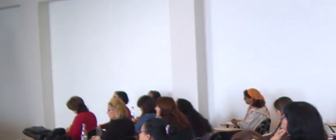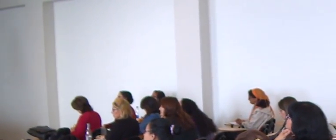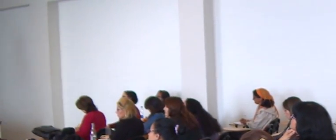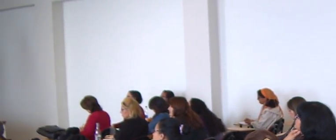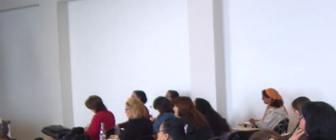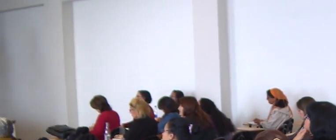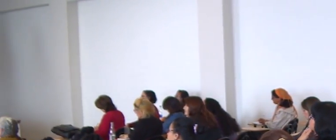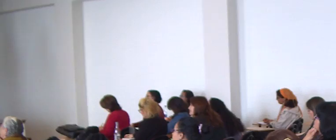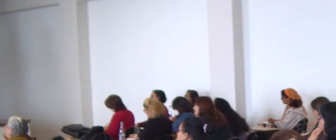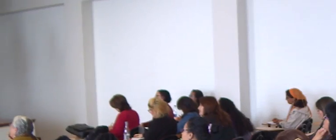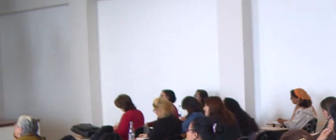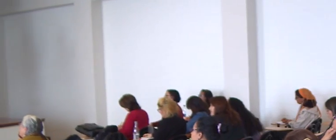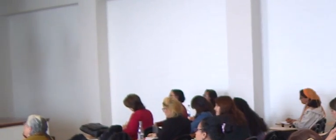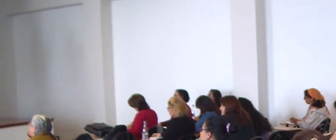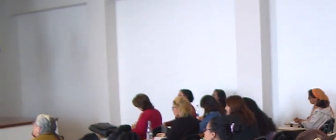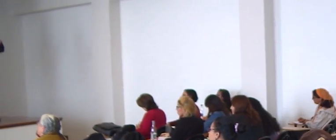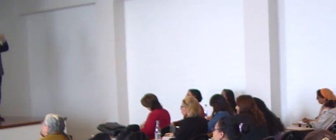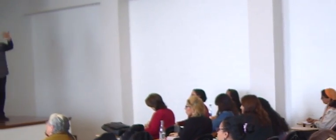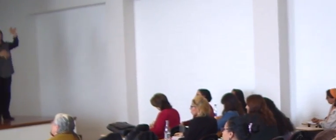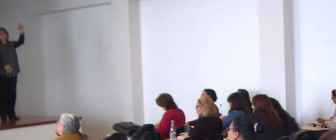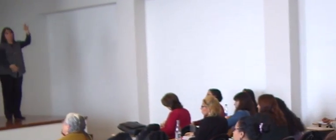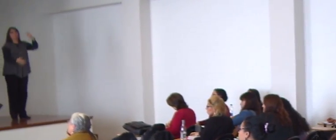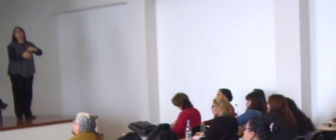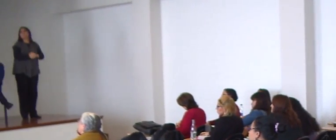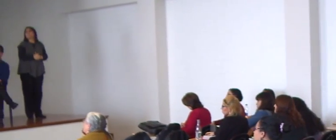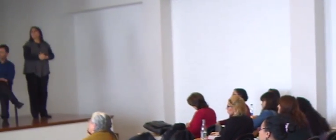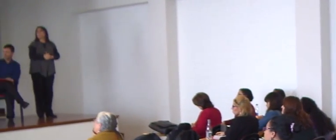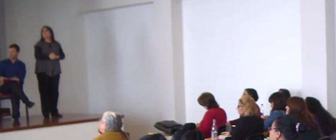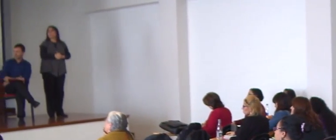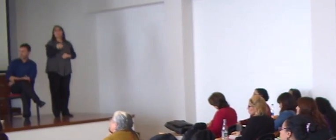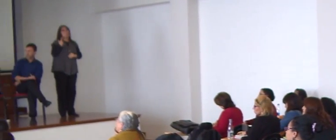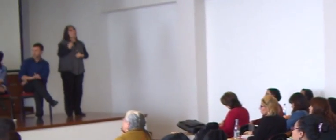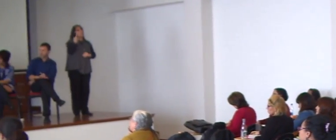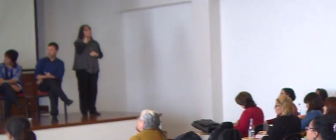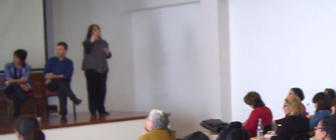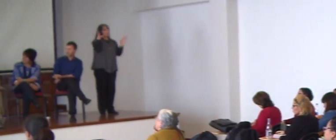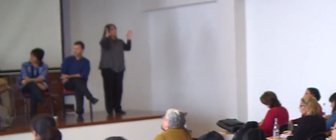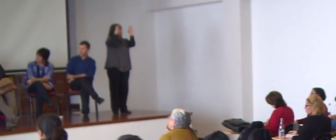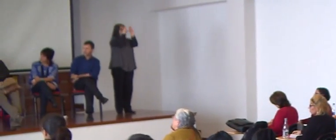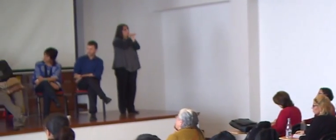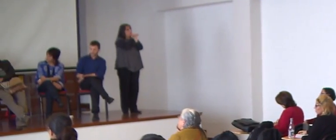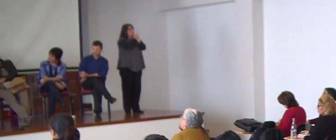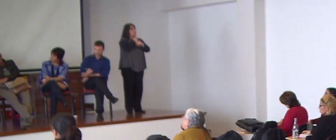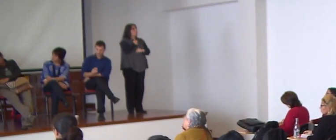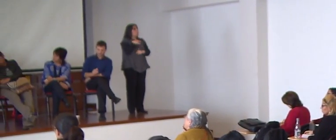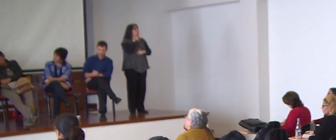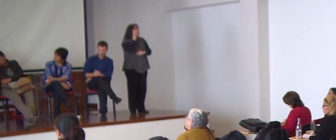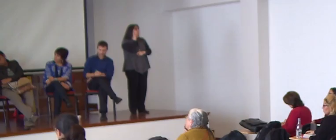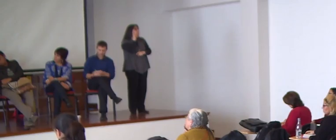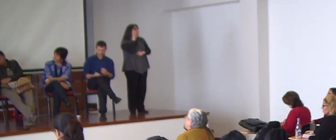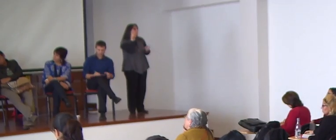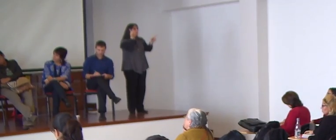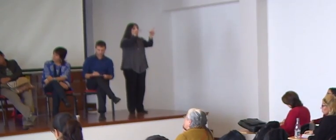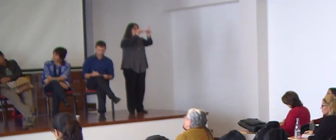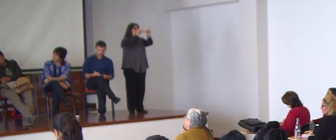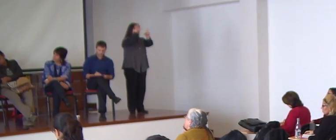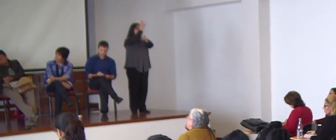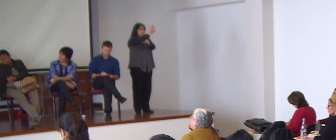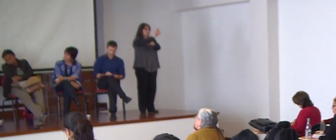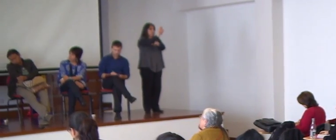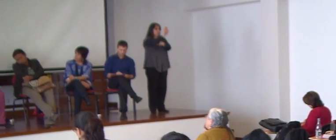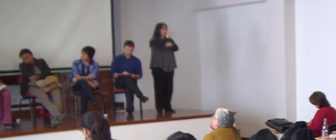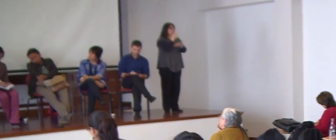Son muchas cosas, y de hecho anoche estaba escuchando por televisión que se